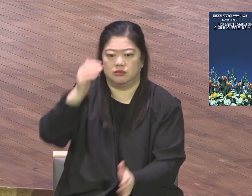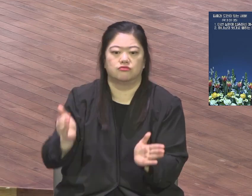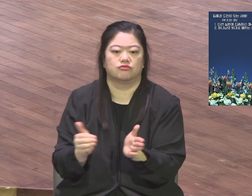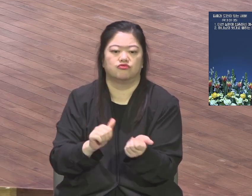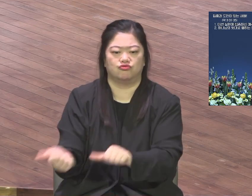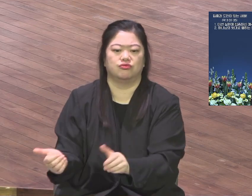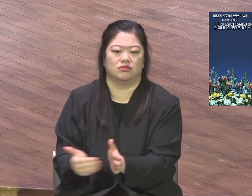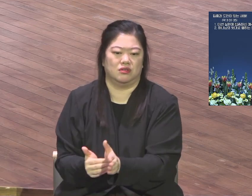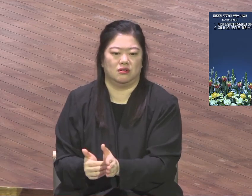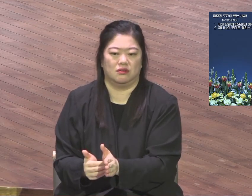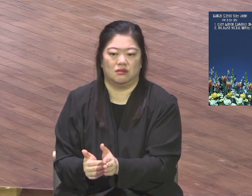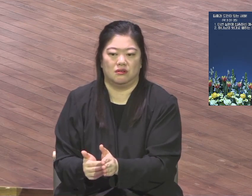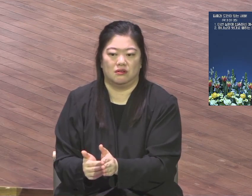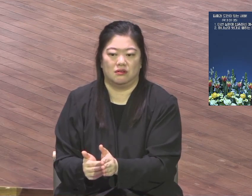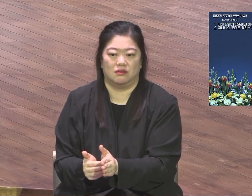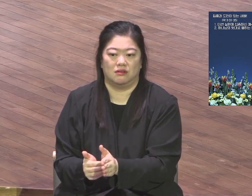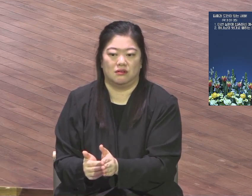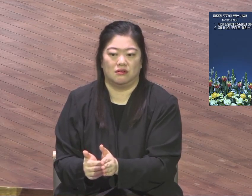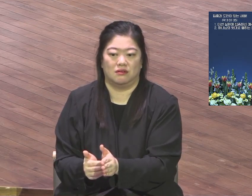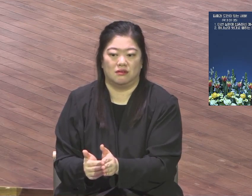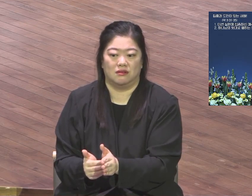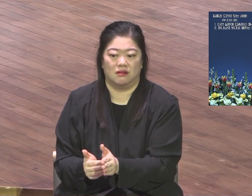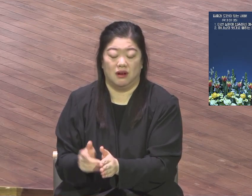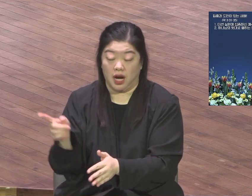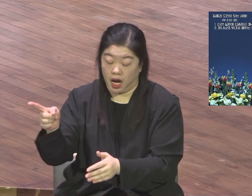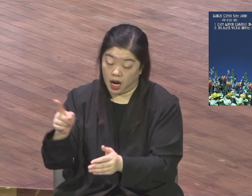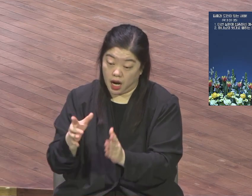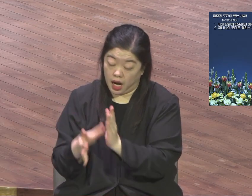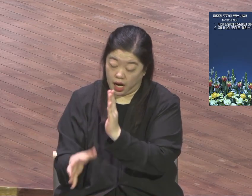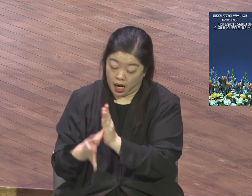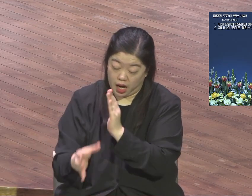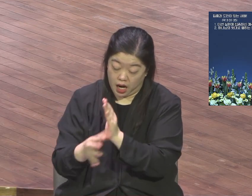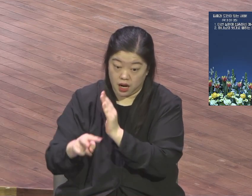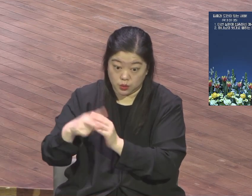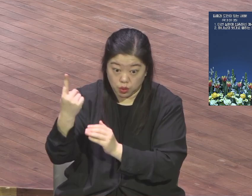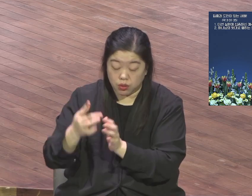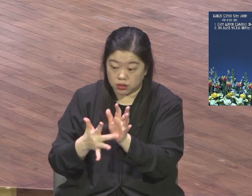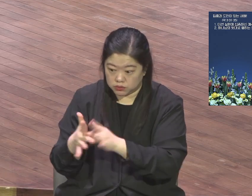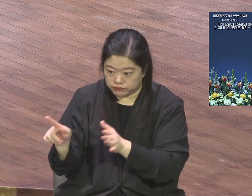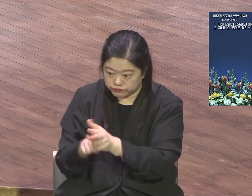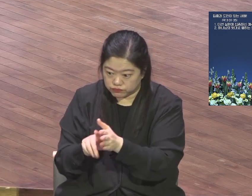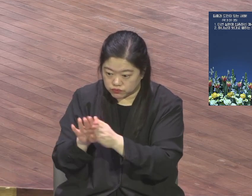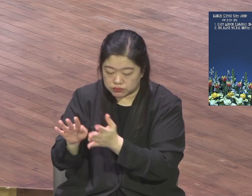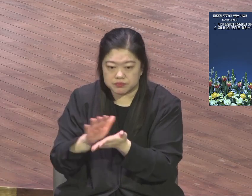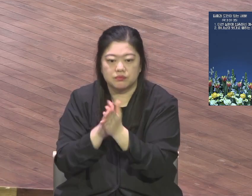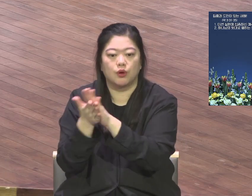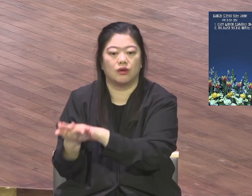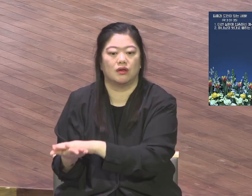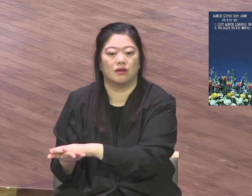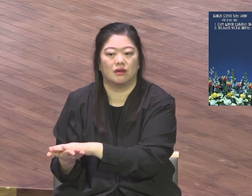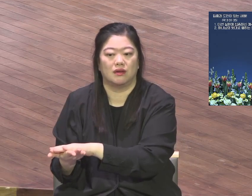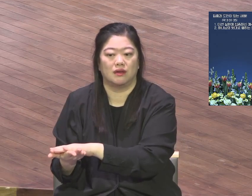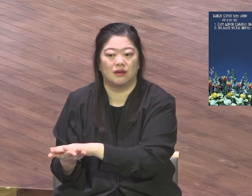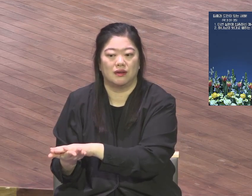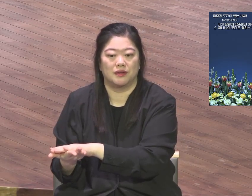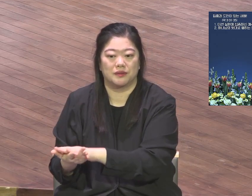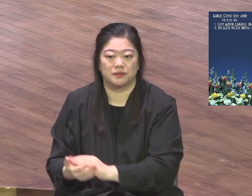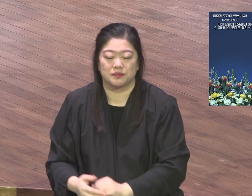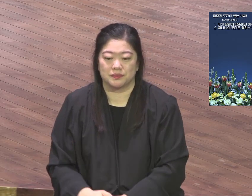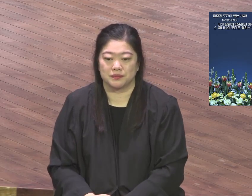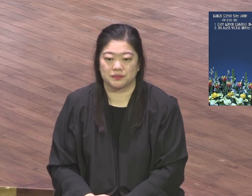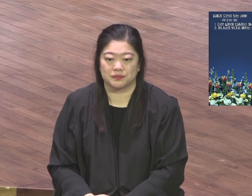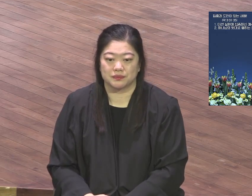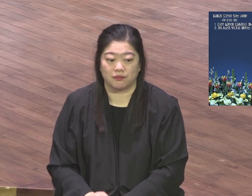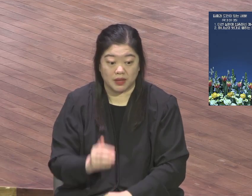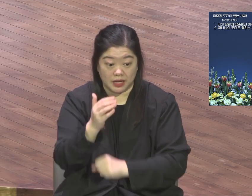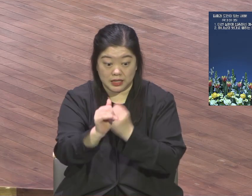인간의 심령을 감동시켜 회개케 하는 구원에 이르게 합니다. 이사야 61장 1절에 보면 성령은 포로된